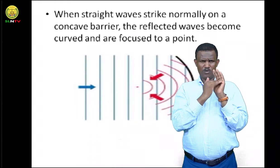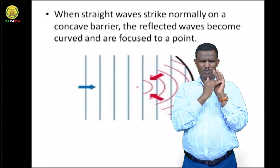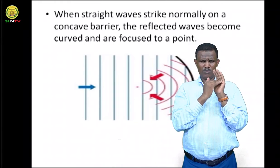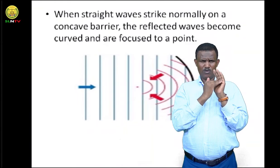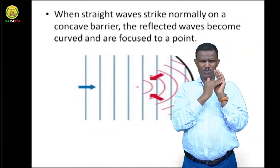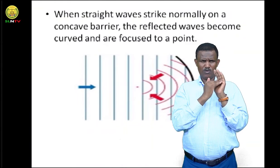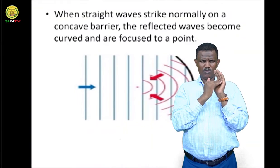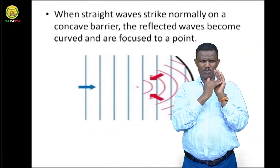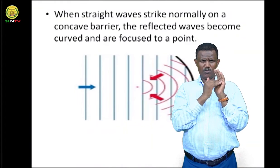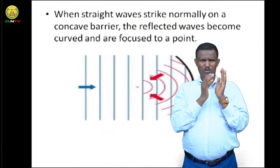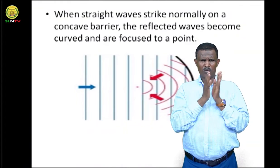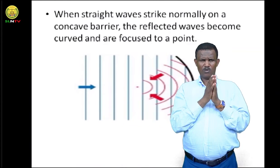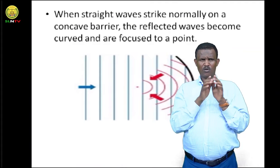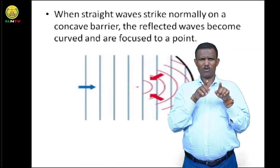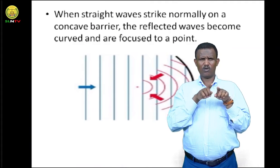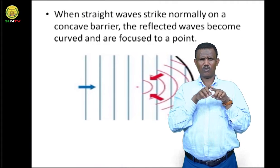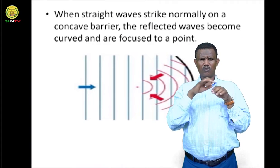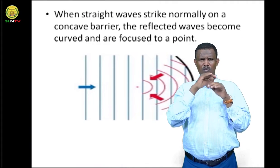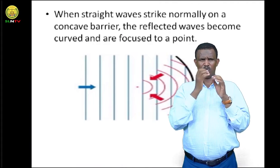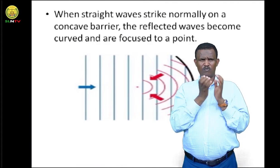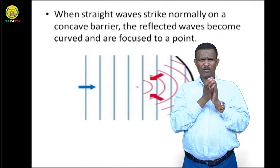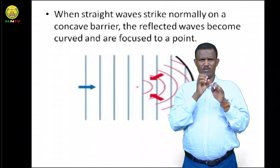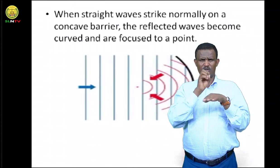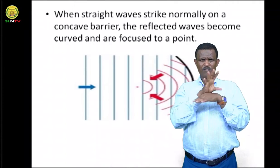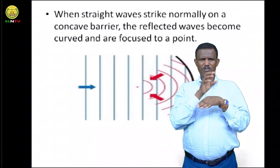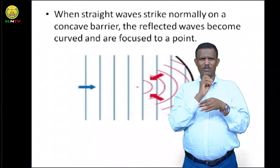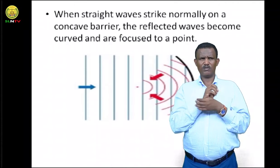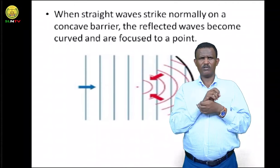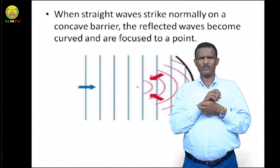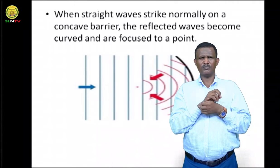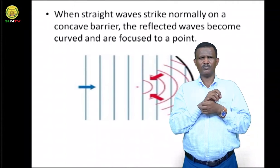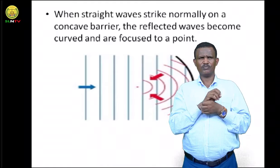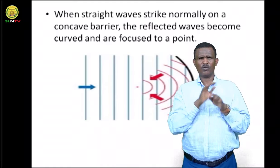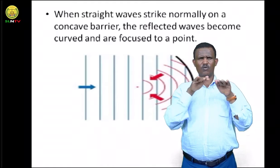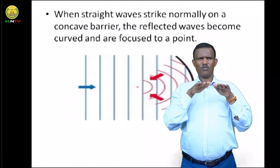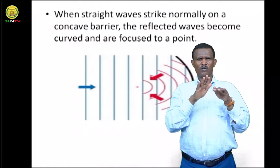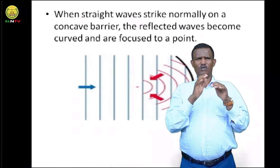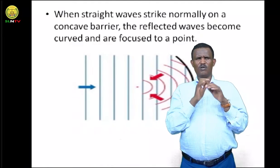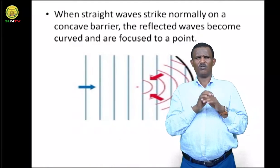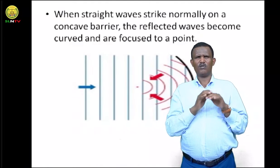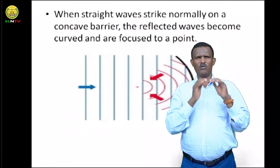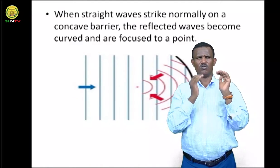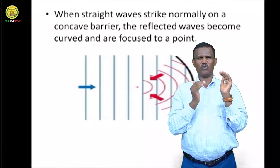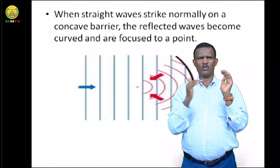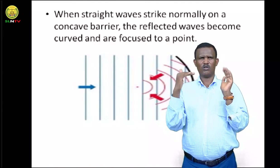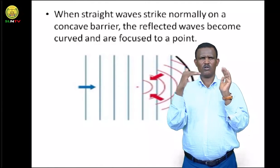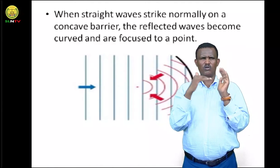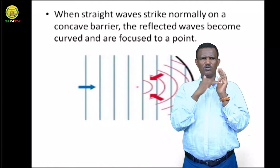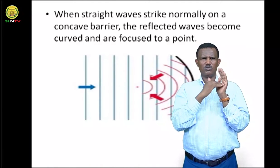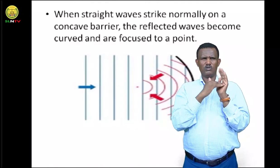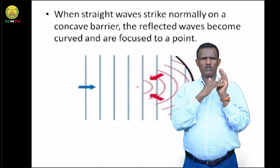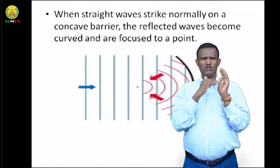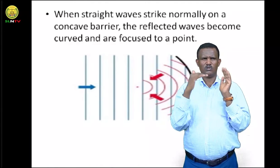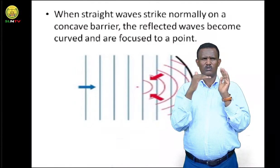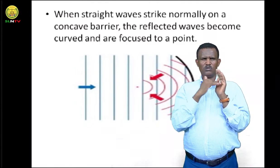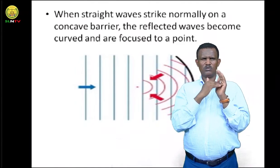curved or focused marka wave street ay ku dhacdo meel concave ah soo noqodkoodu waxay